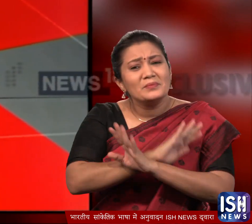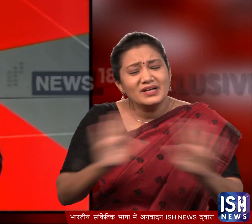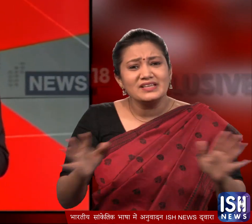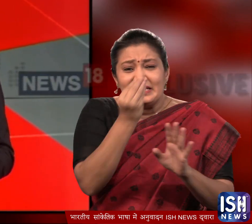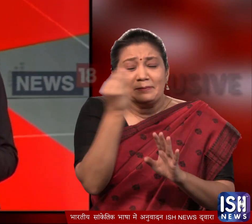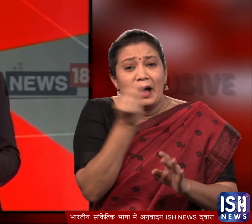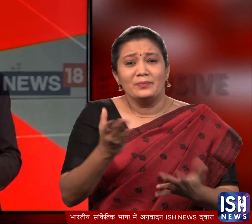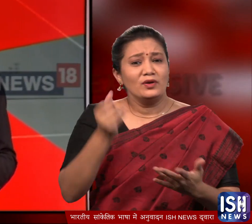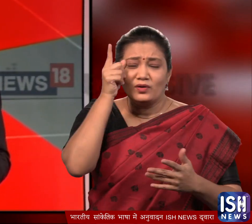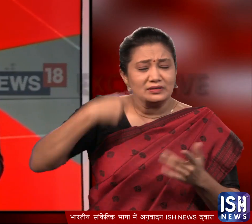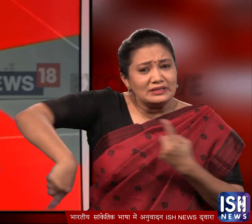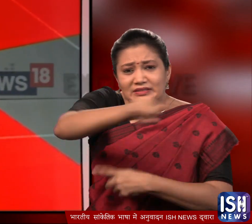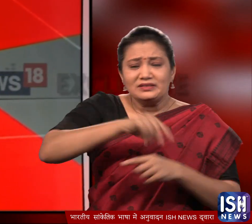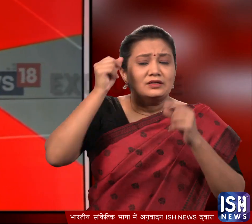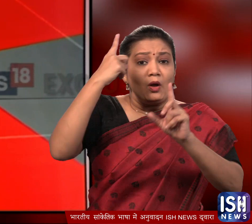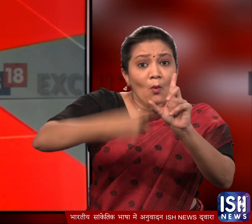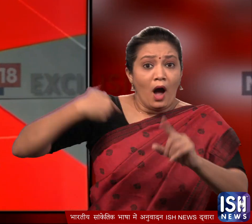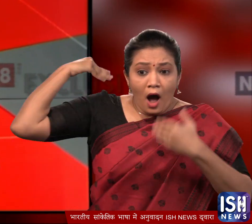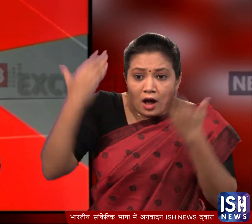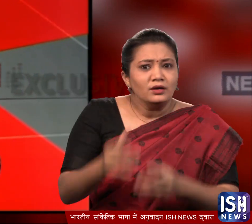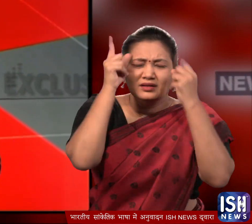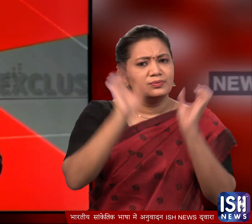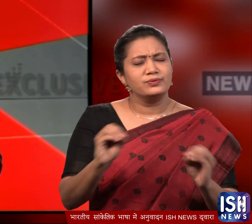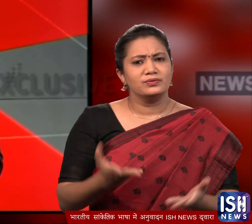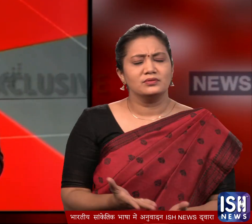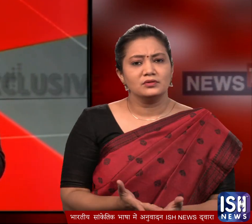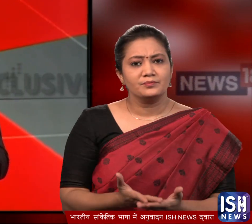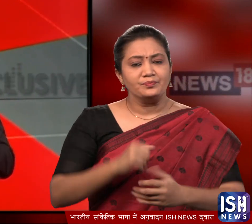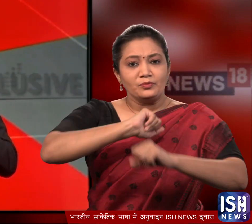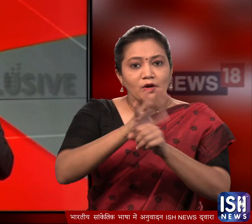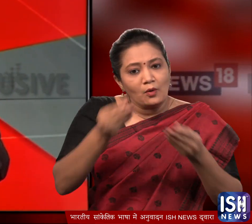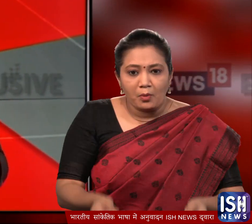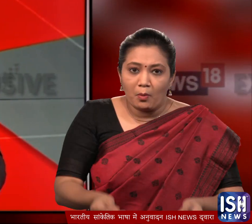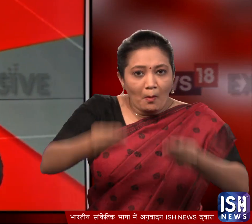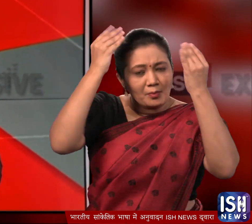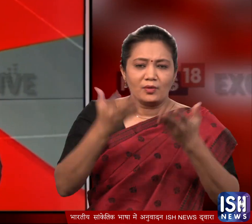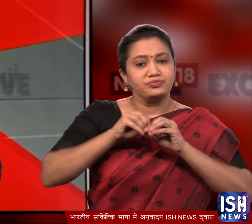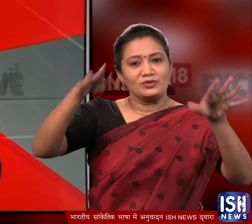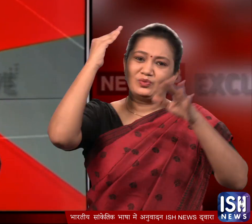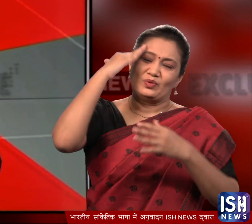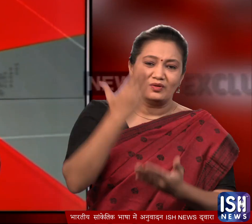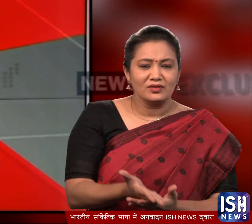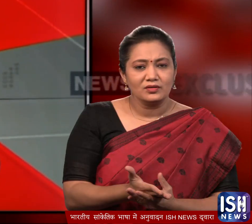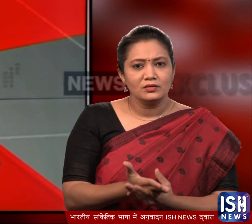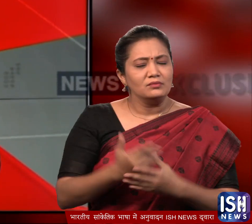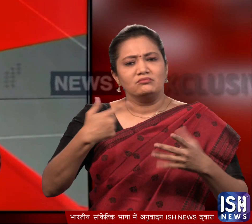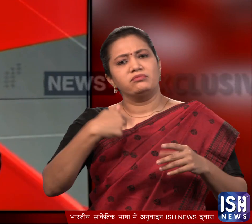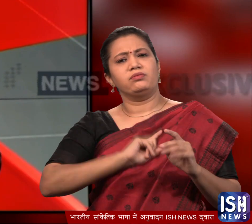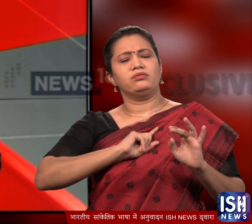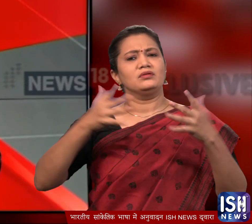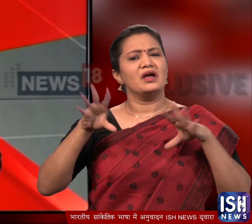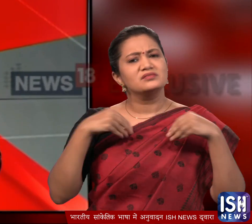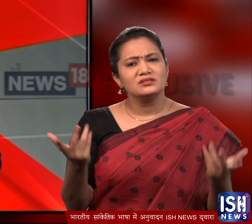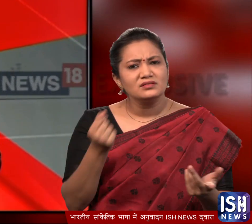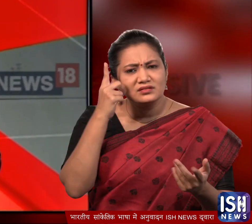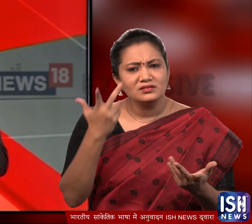हो सकती है। इतनी छोटी सी बात हम लोगों को साल भर में नहीं समझ आ रही। महामारी फिर से तेजी से फैल रही, ये तो हम देख रहे हैं, फिर भी मनमानी